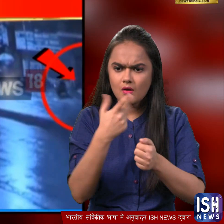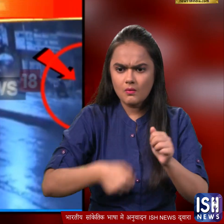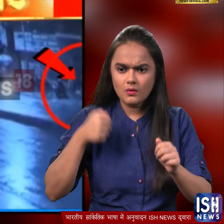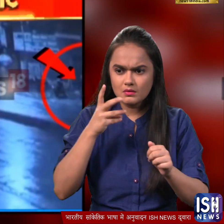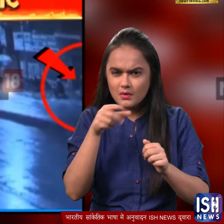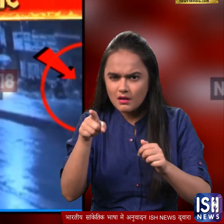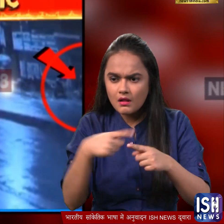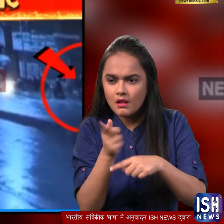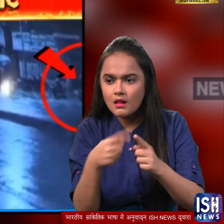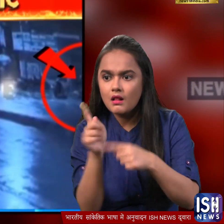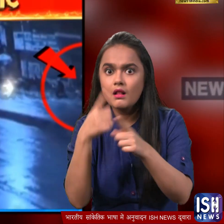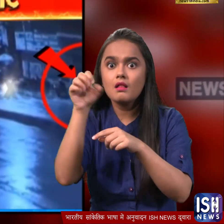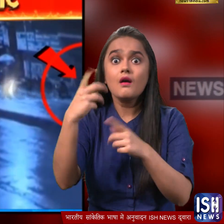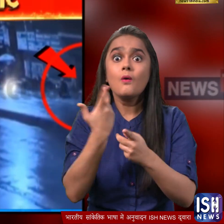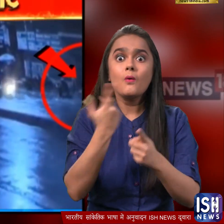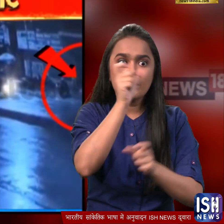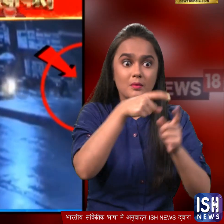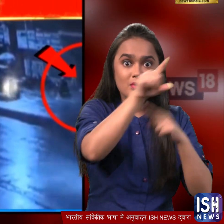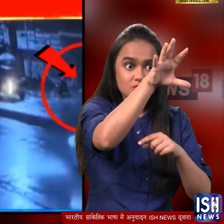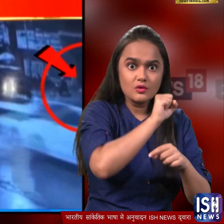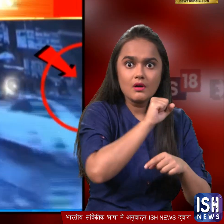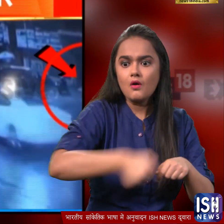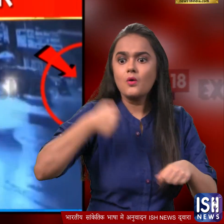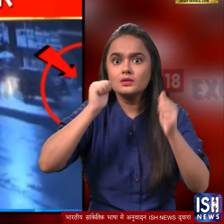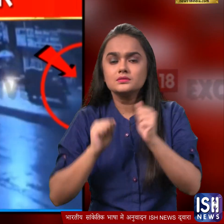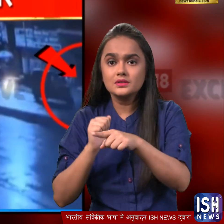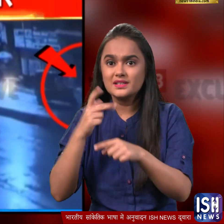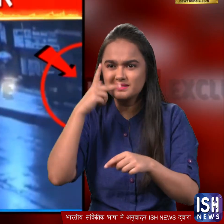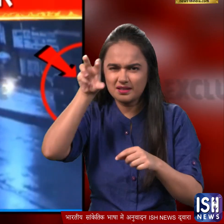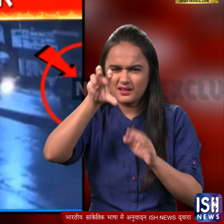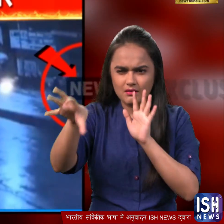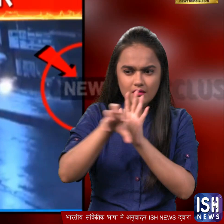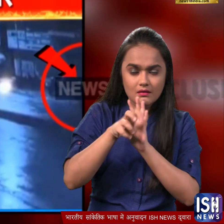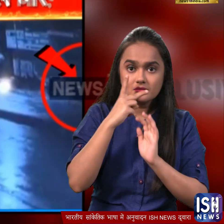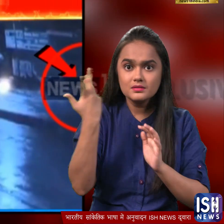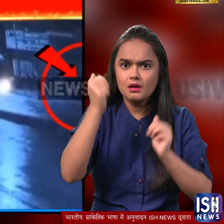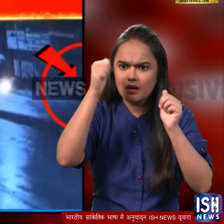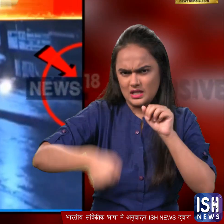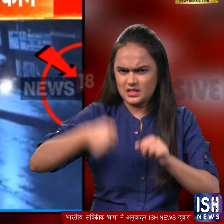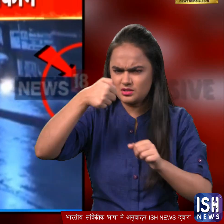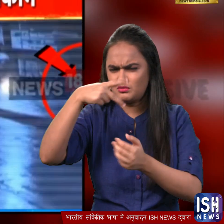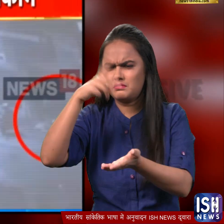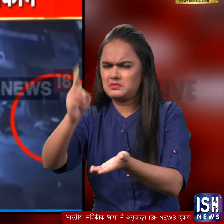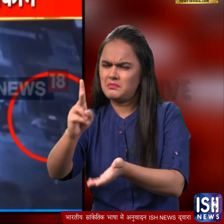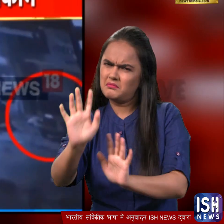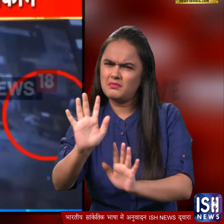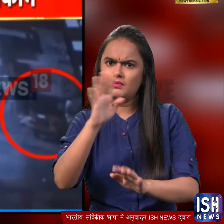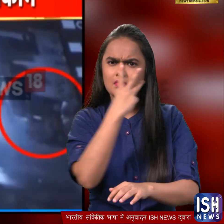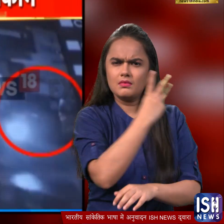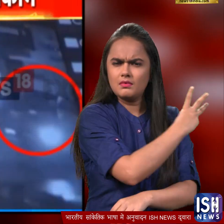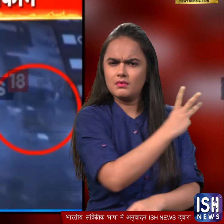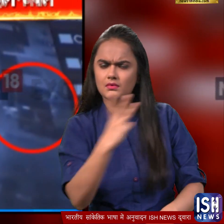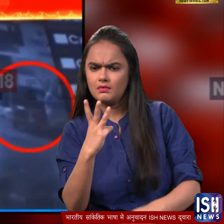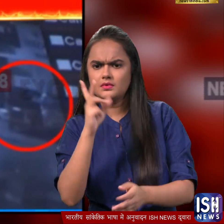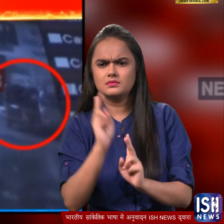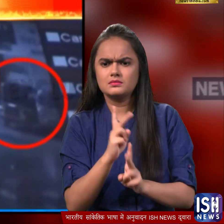उस ऑटो के जरिए पकड़ लिया जो चोरी में इस्तेमाल हुआ था और सीसीटीवी में नजर आया। सीसीटीवी फुटेज में ये ऑटो सड़क किनारे खड़ा दिखा, जिसके पास 3